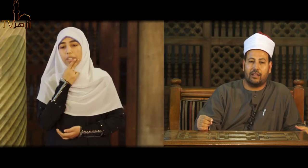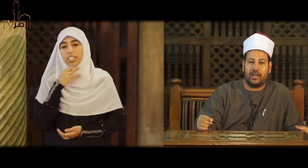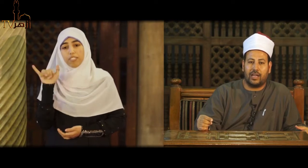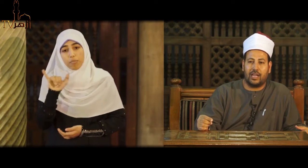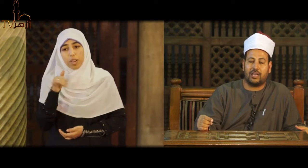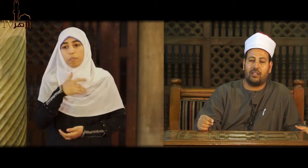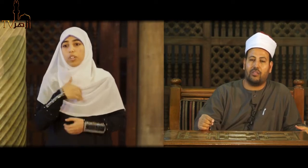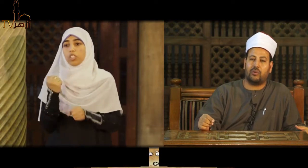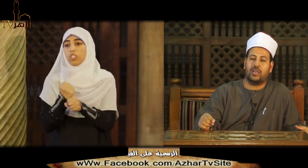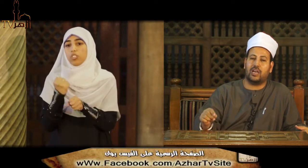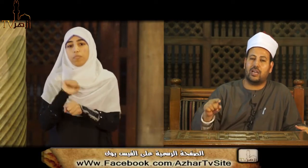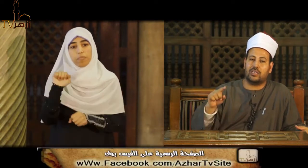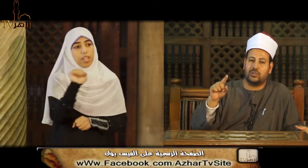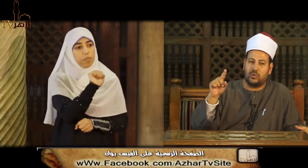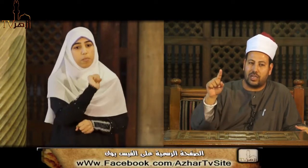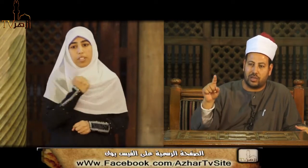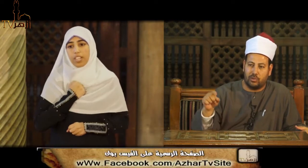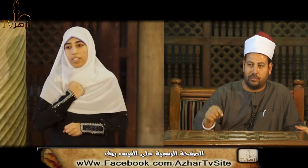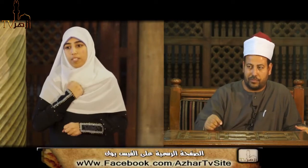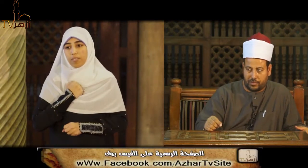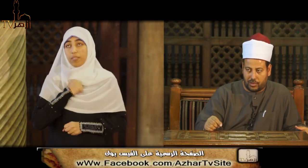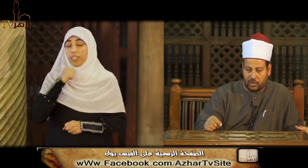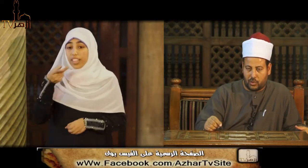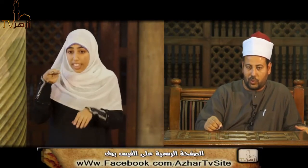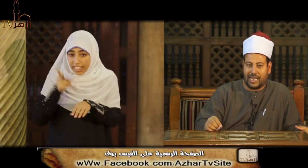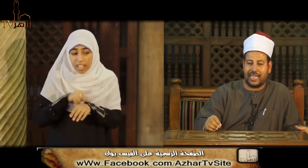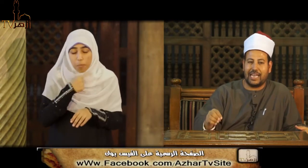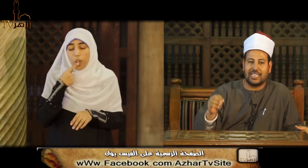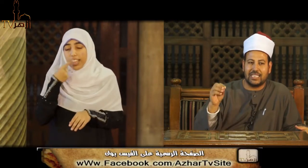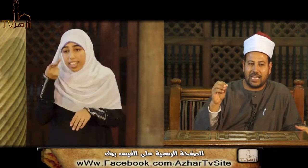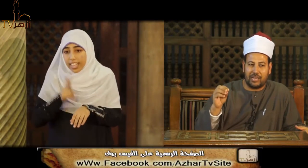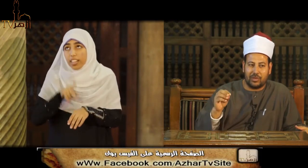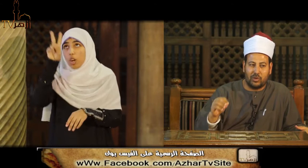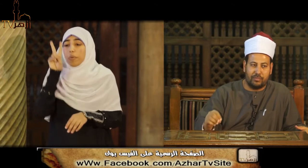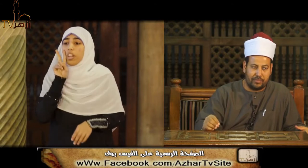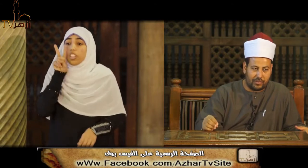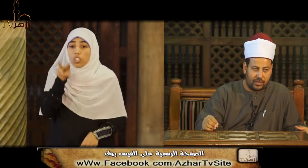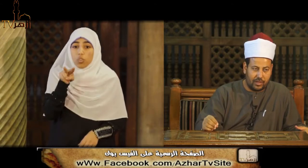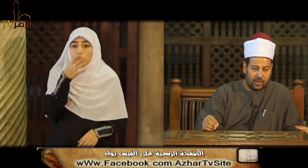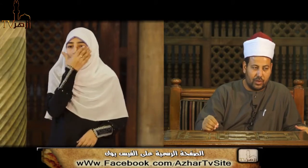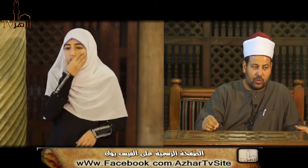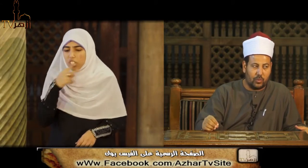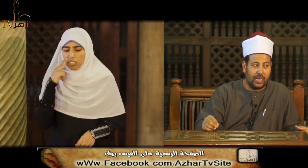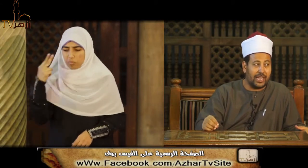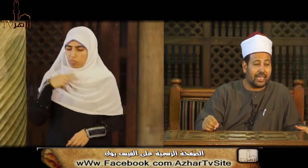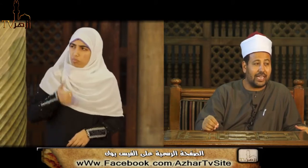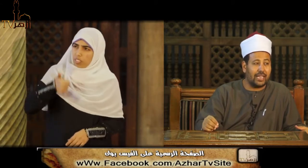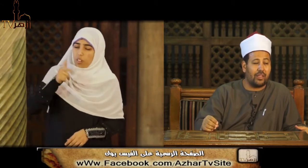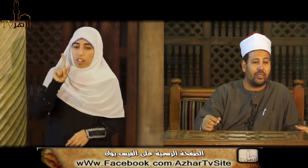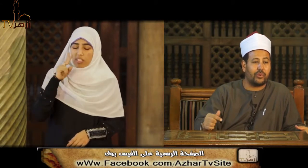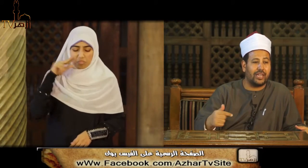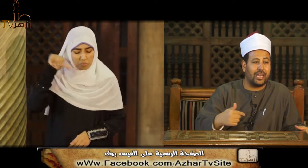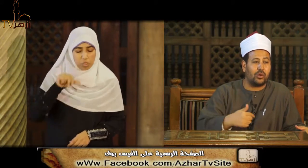إن الله لا ينظر إلى صوركم ولا إلى أجسامكم،